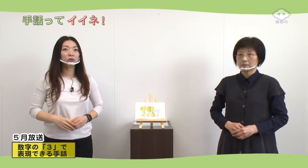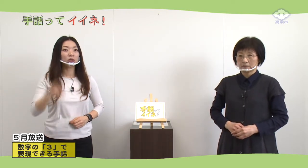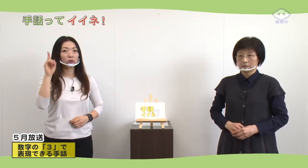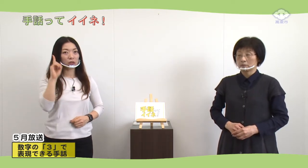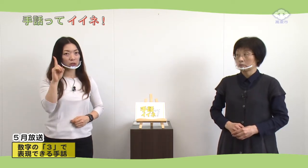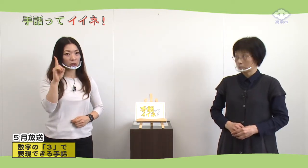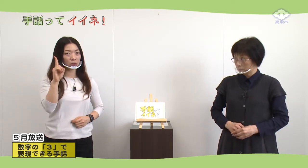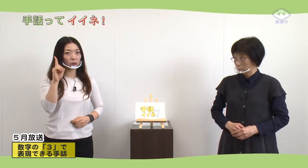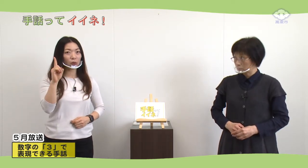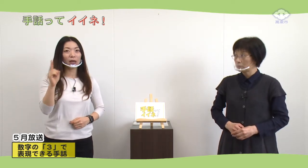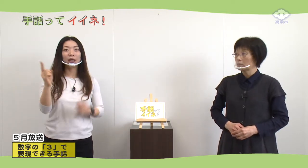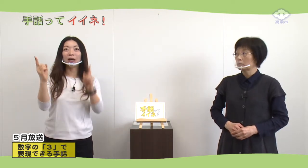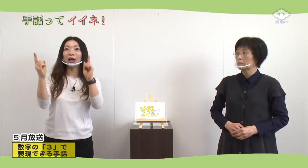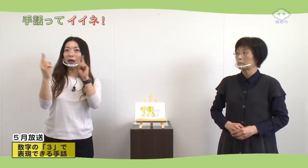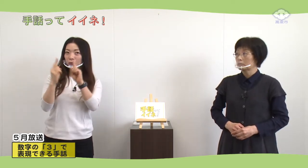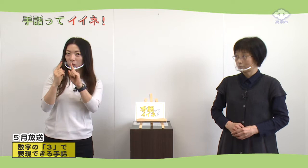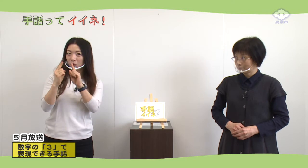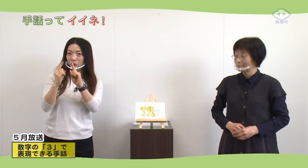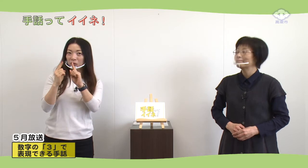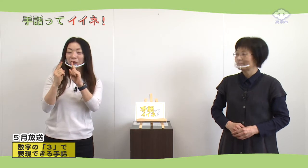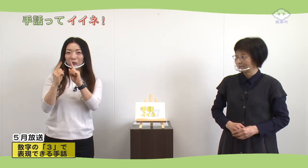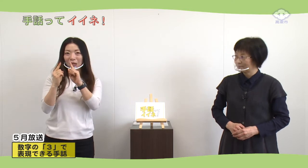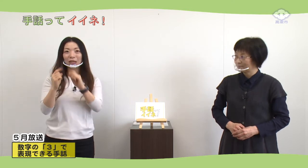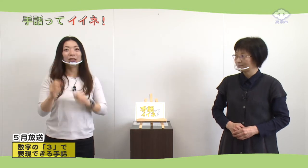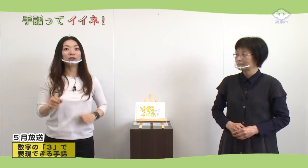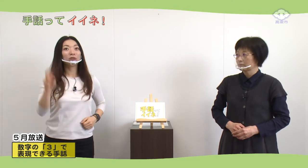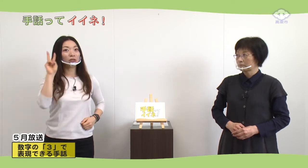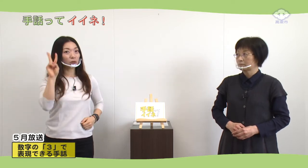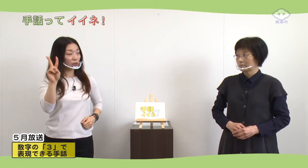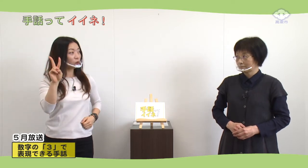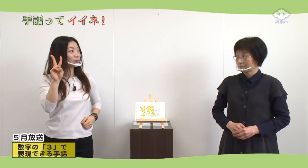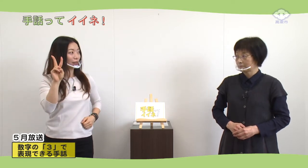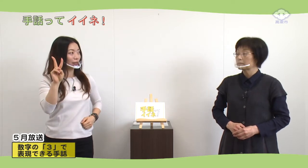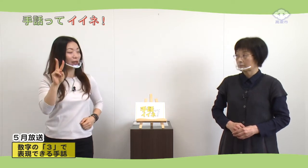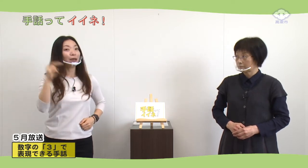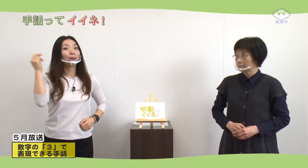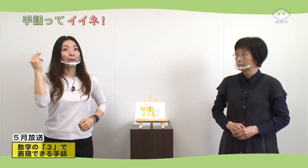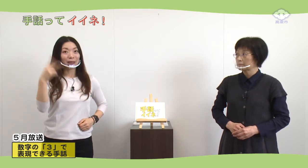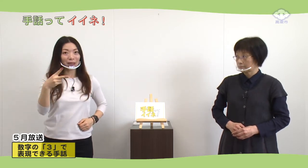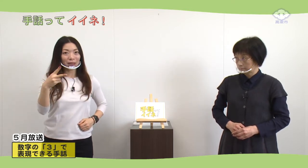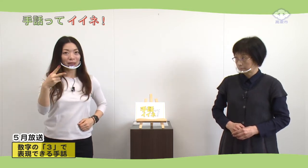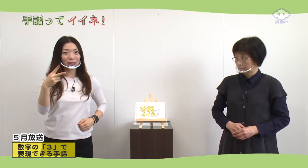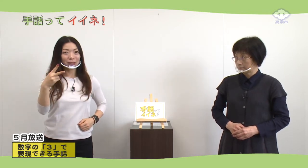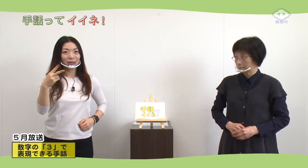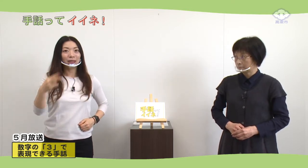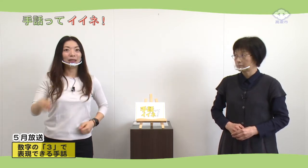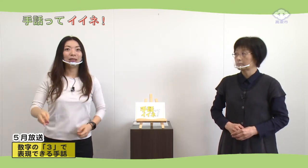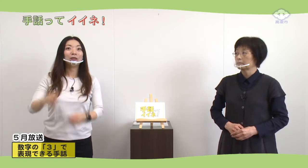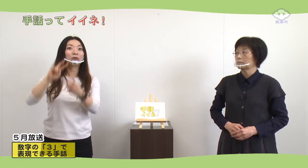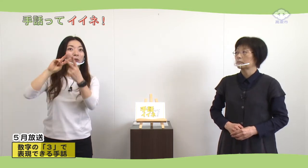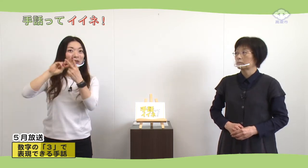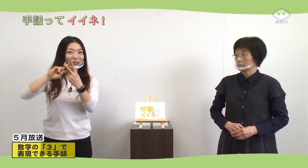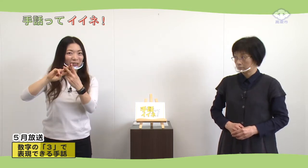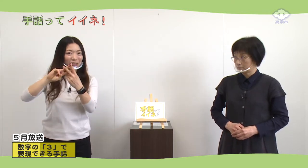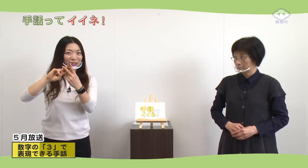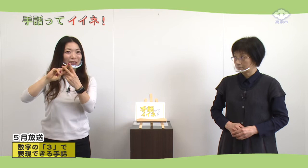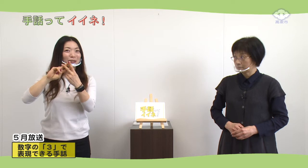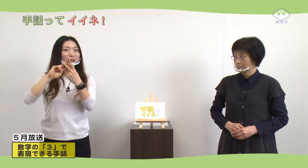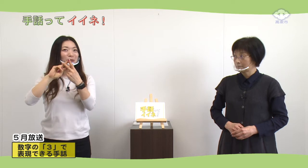字の1は合うだとか、数字の2を使ってまた、井戸のいなんていう表